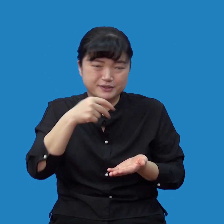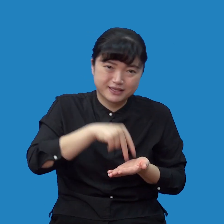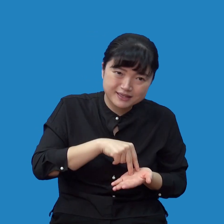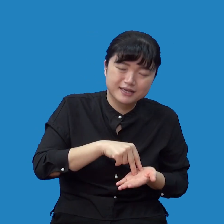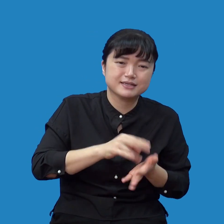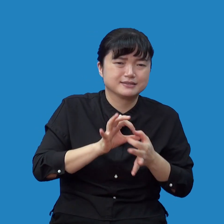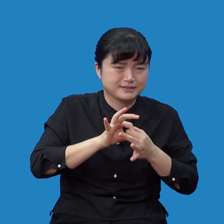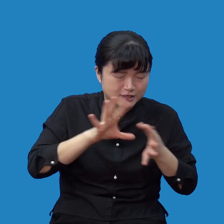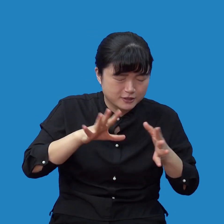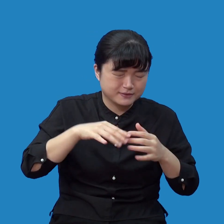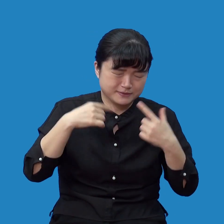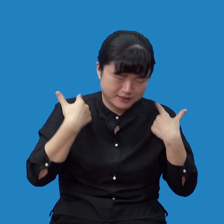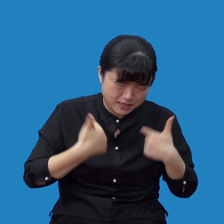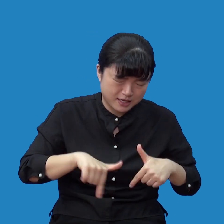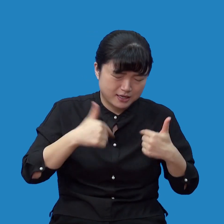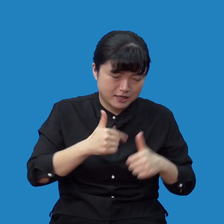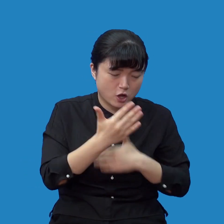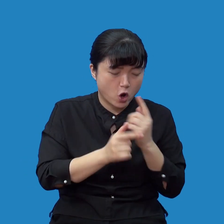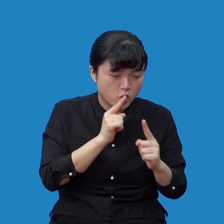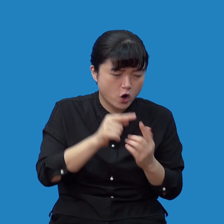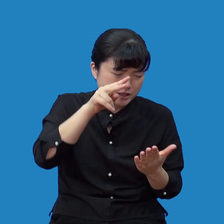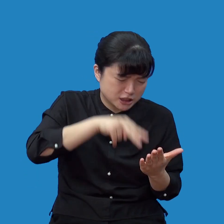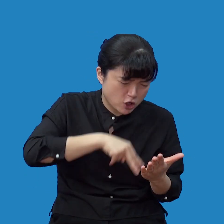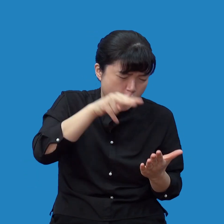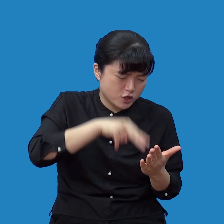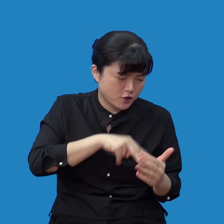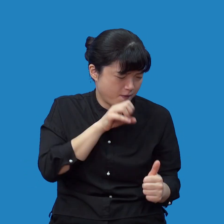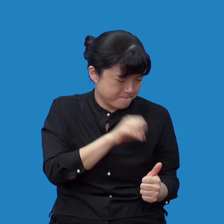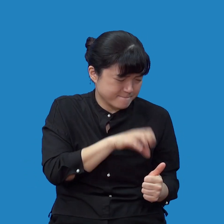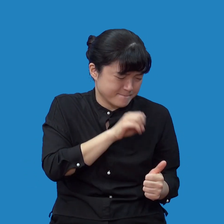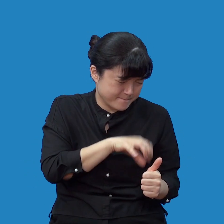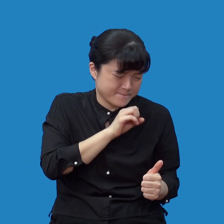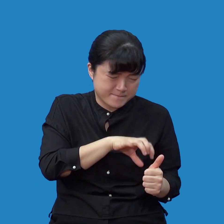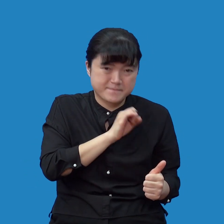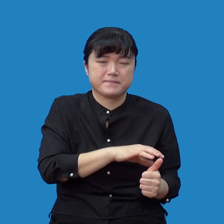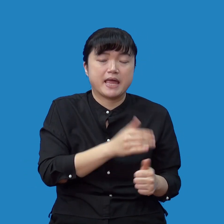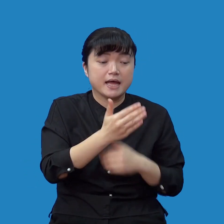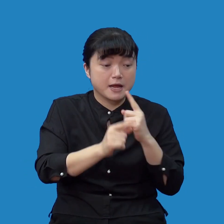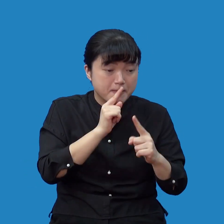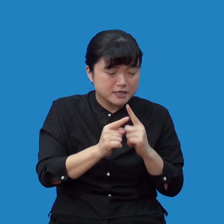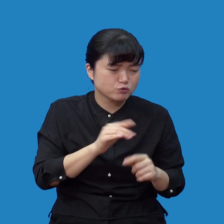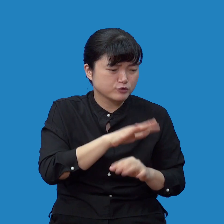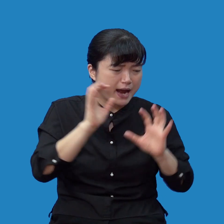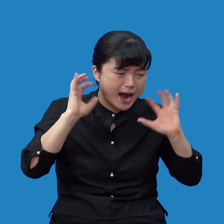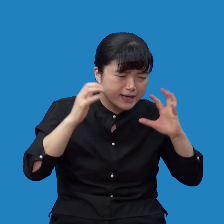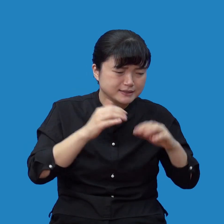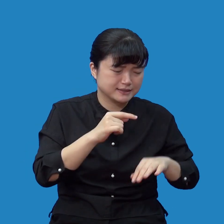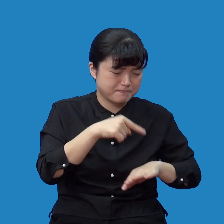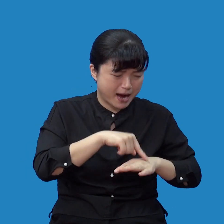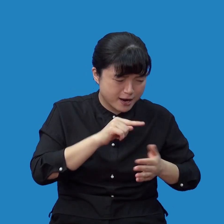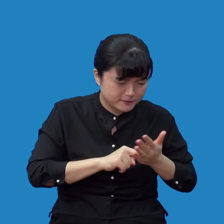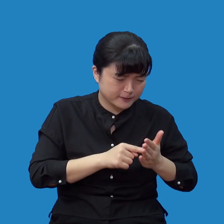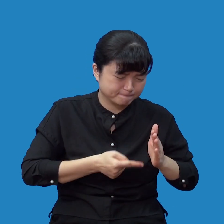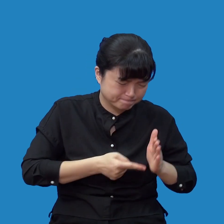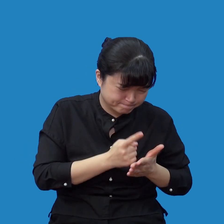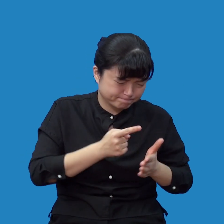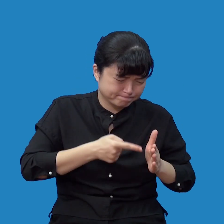성경을 계속해서 읽어 주어야 합니다. 하나님의 말씀이 우리 아이들의 그 심령에 새겨지도록 해야